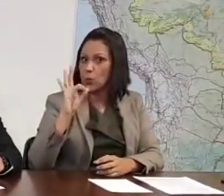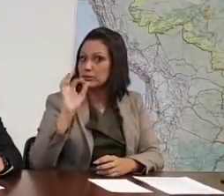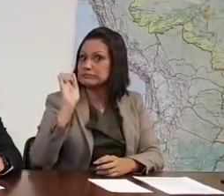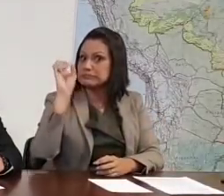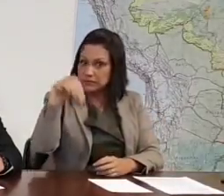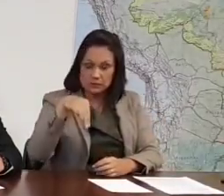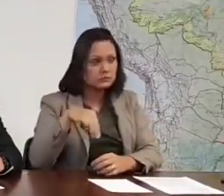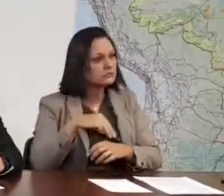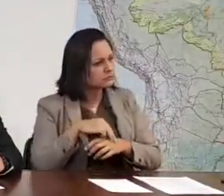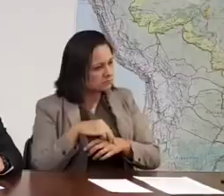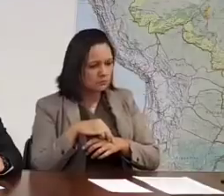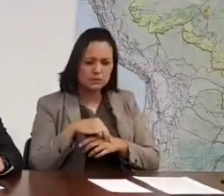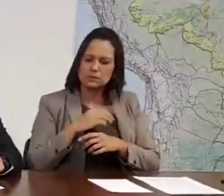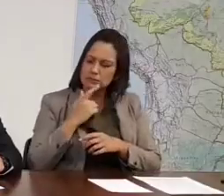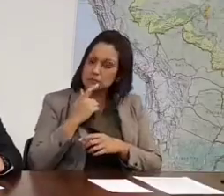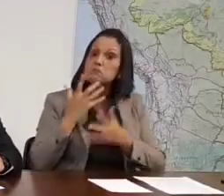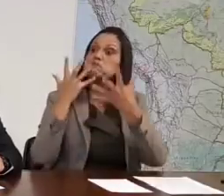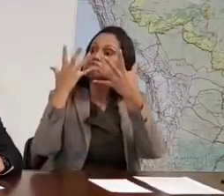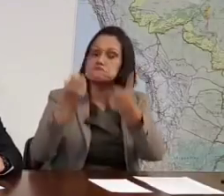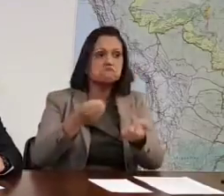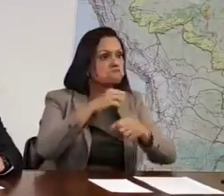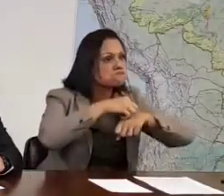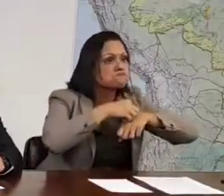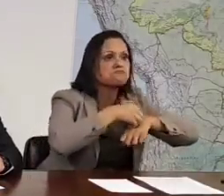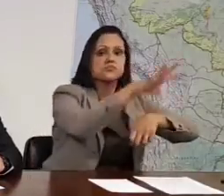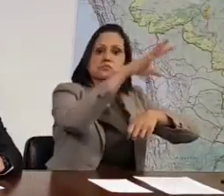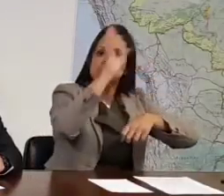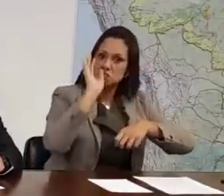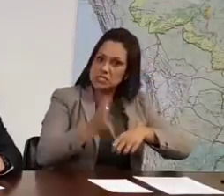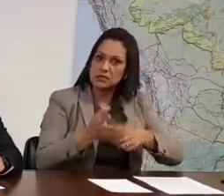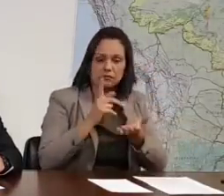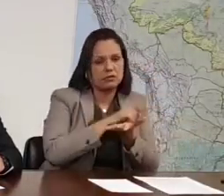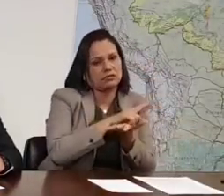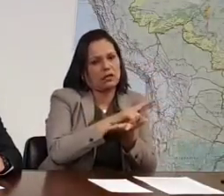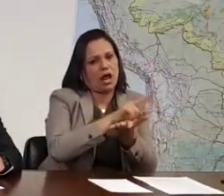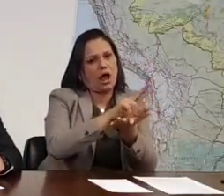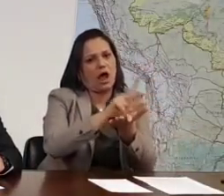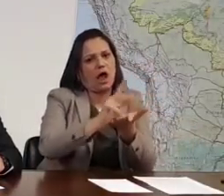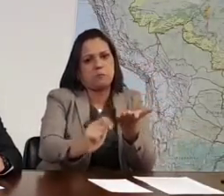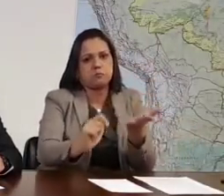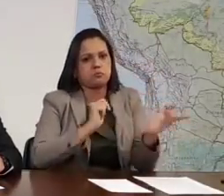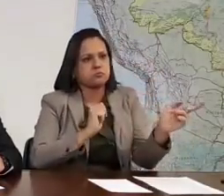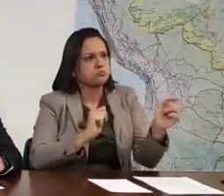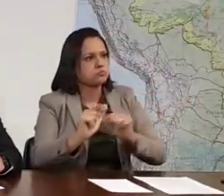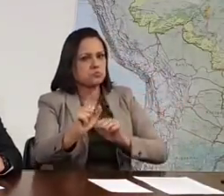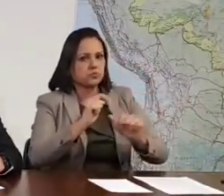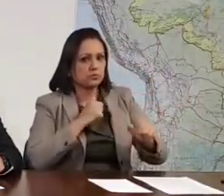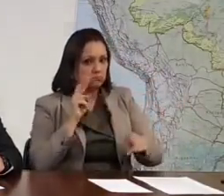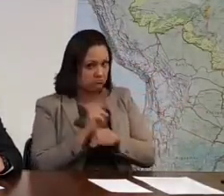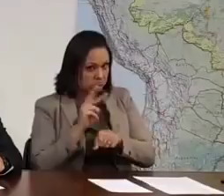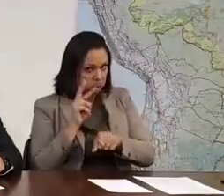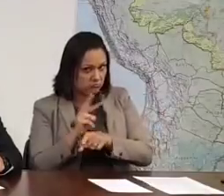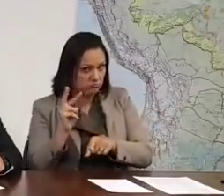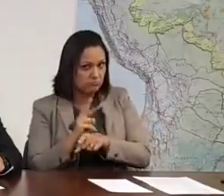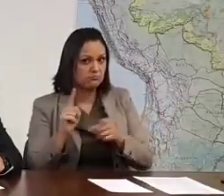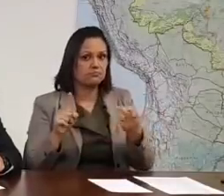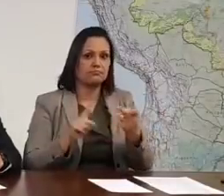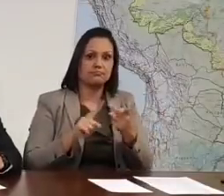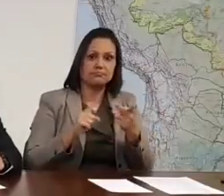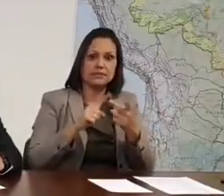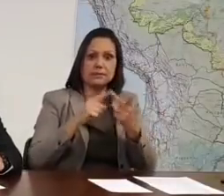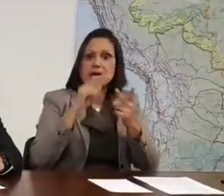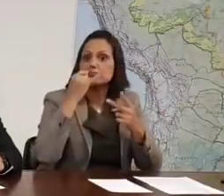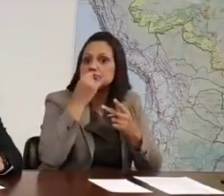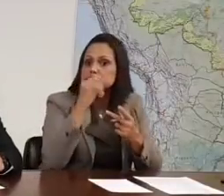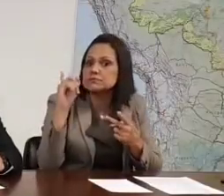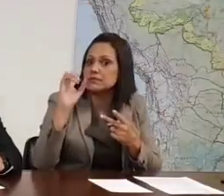americano para nos incluir nessa categoria. Teremos várias vantagens na questão de defesa, na questão de geração de